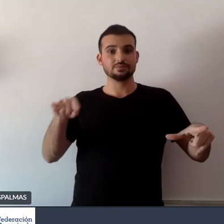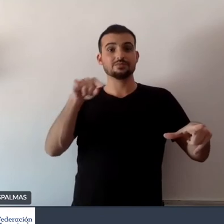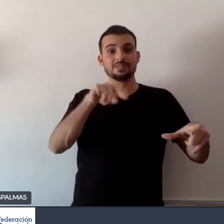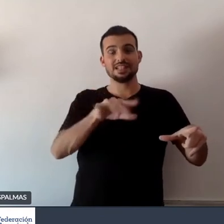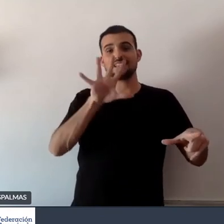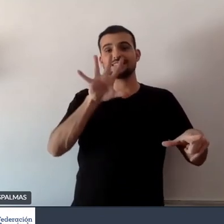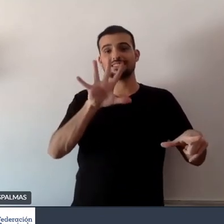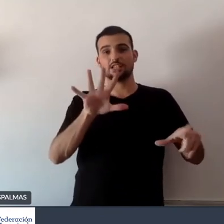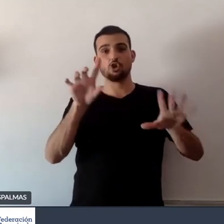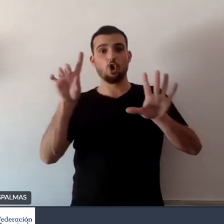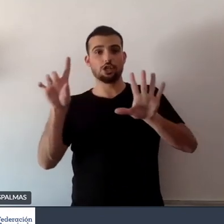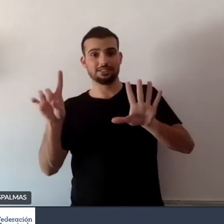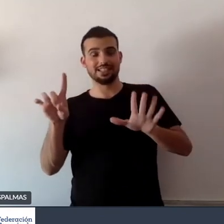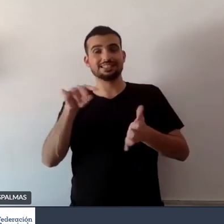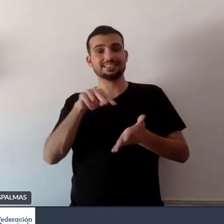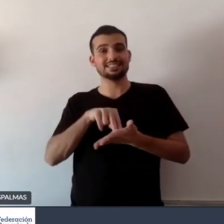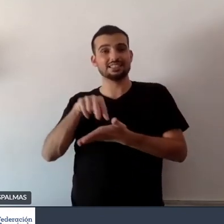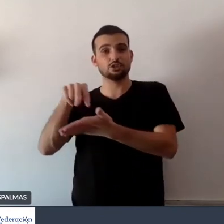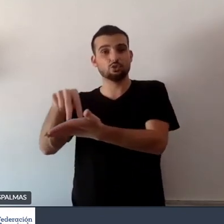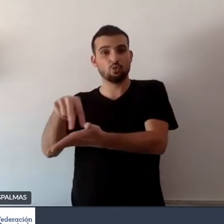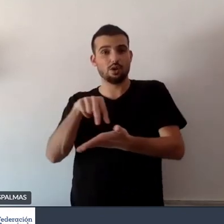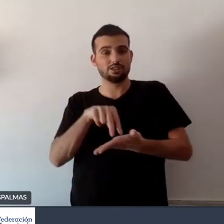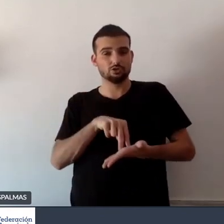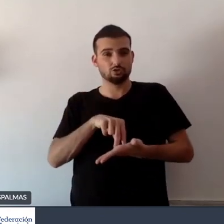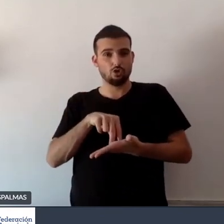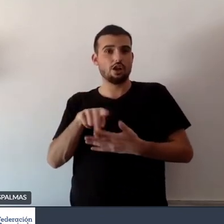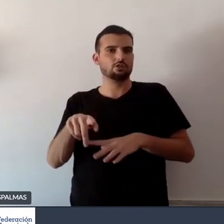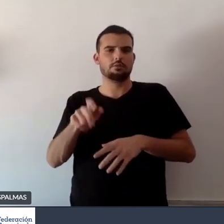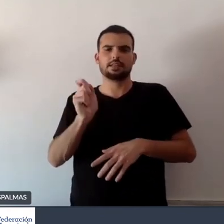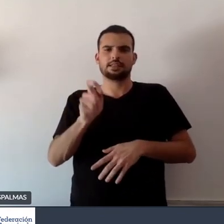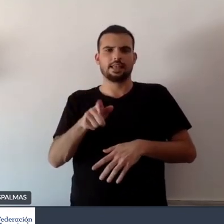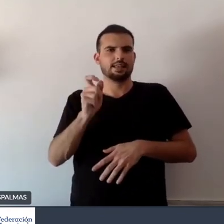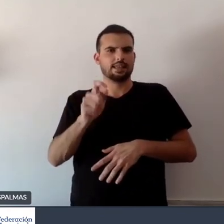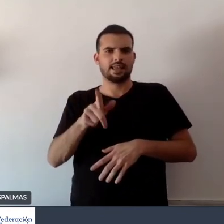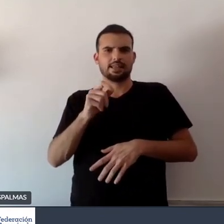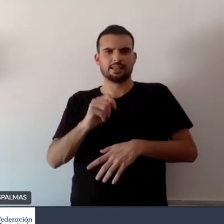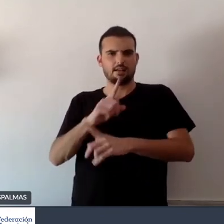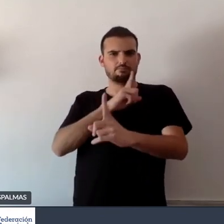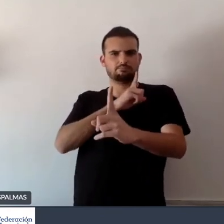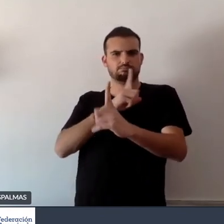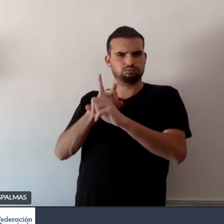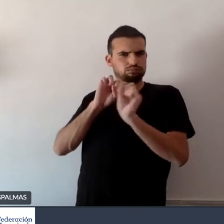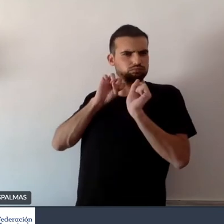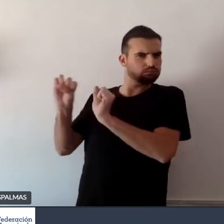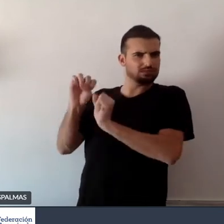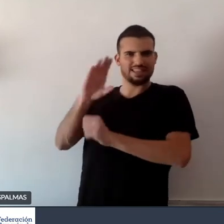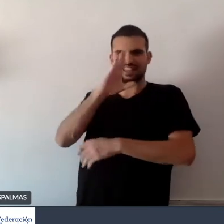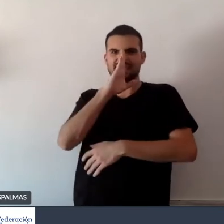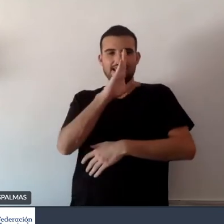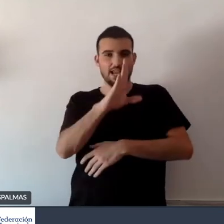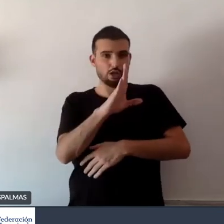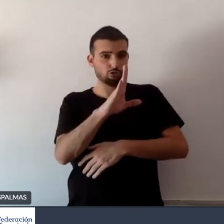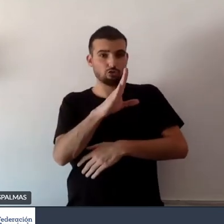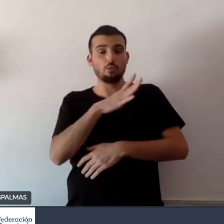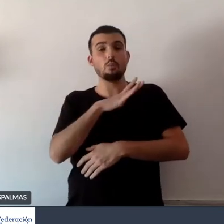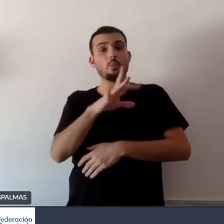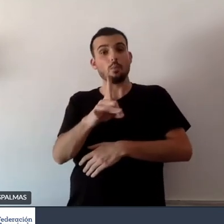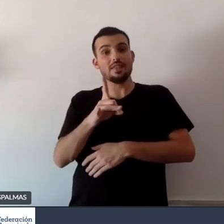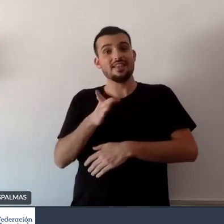6 son situaciones para donde se juegan la mayoría de los bloques directos laterales, tanto hacia banda como hacia el